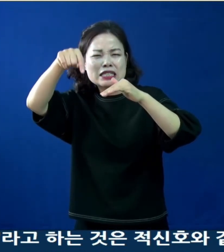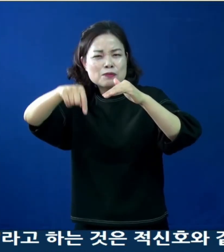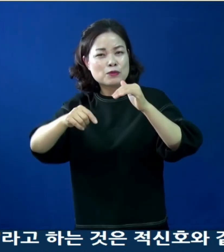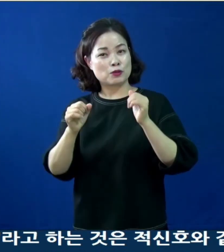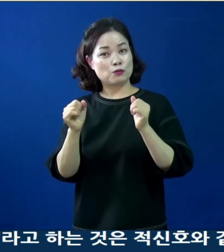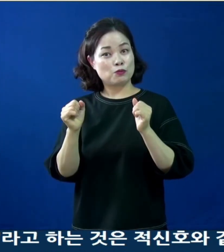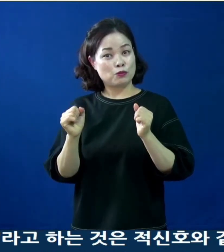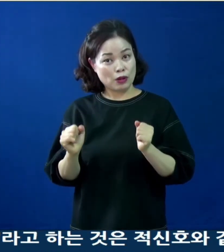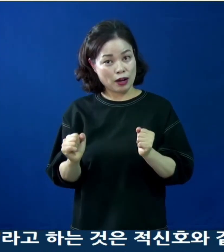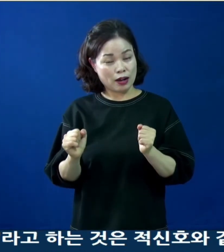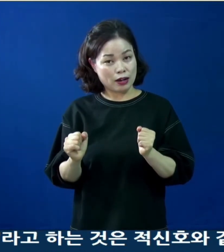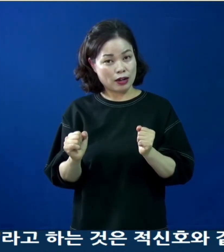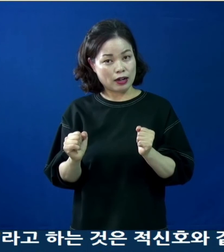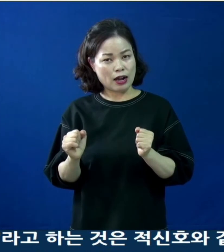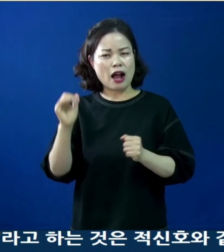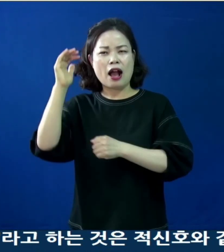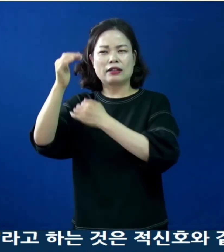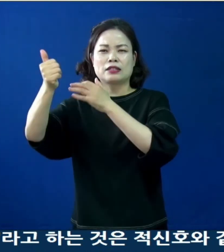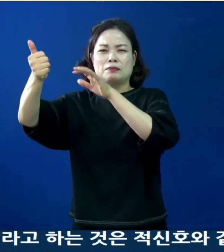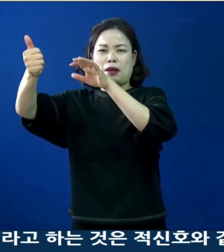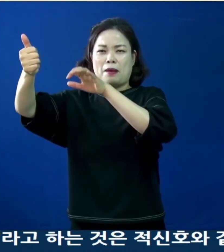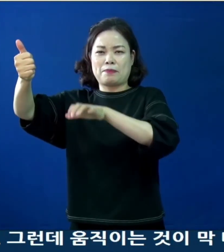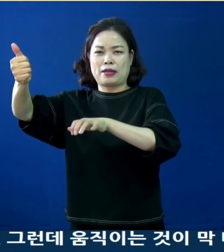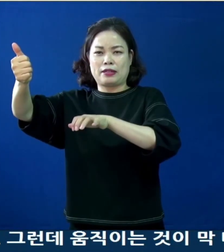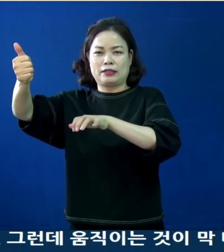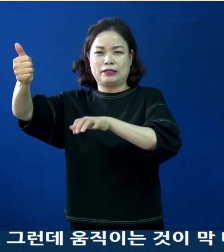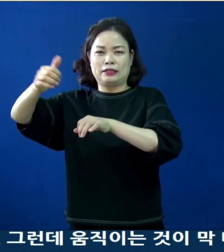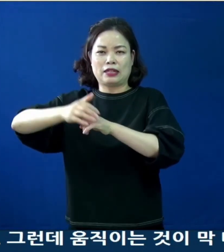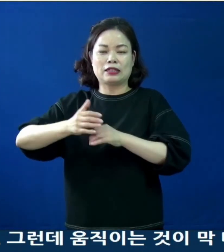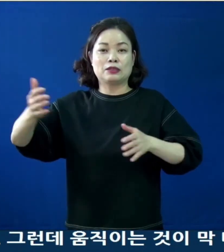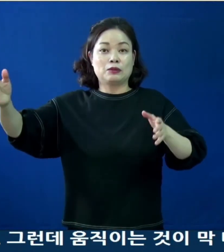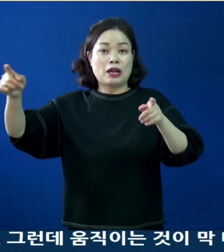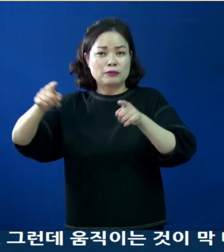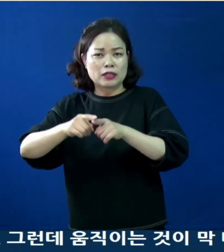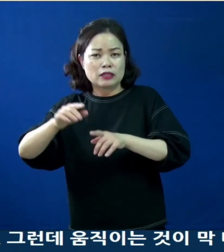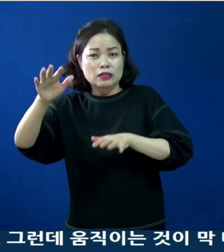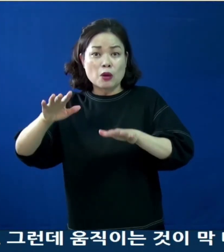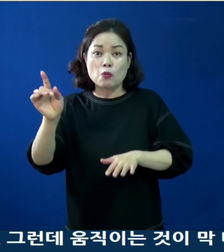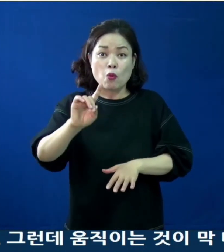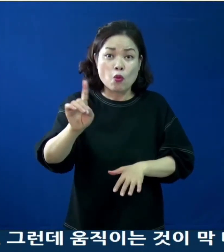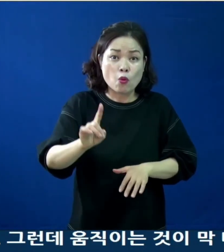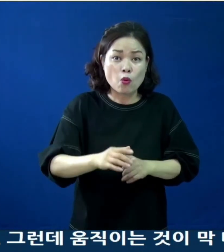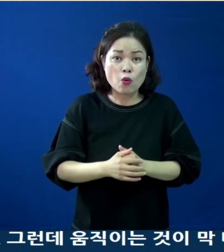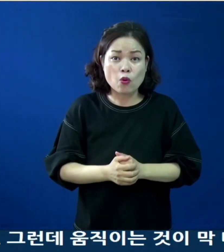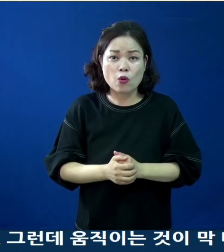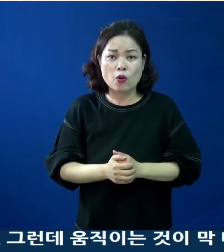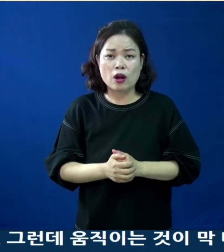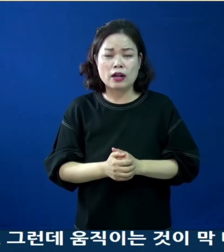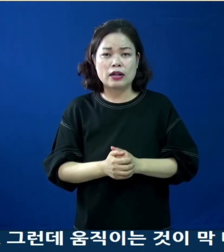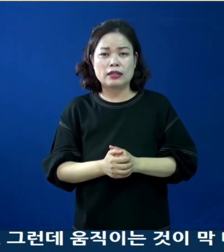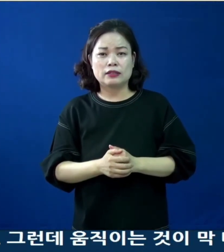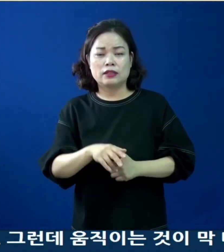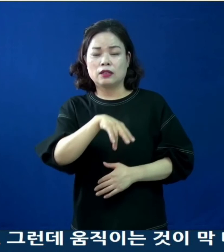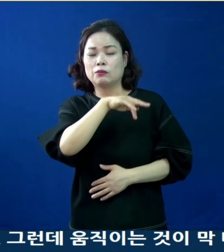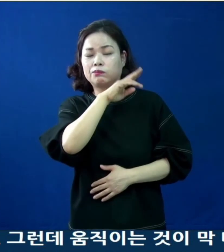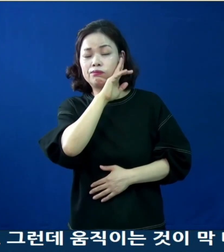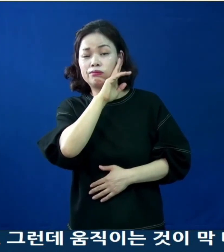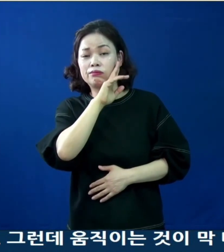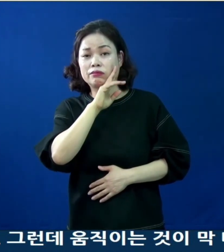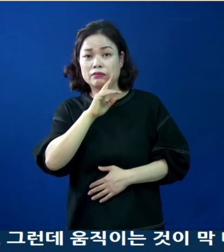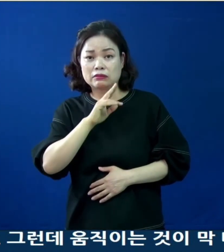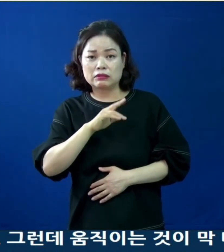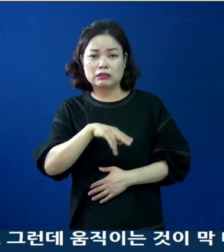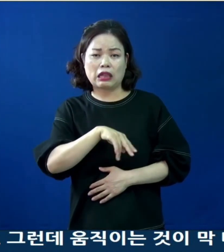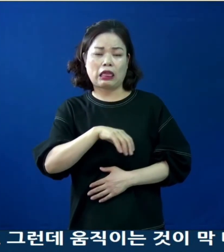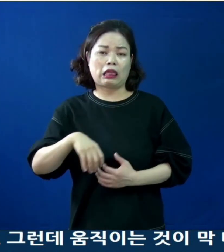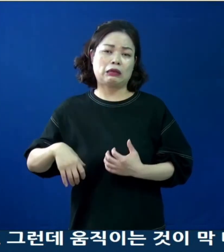있는 것이 사실은 하나님 앞에서 약진하는 모습이라는 거다. 차이가 뭡니까? 안주하는 것은